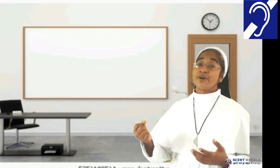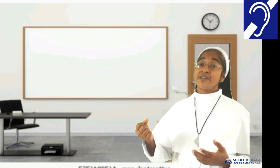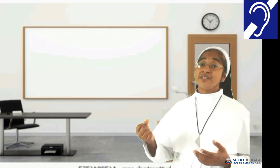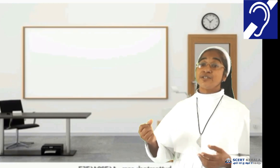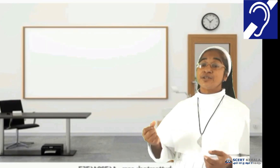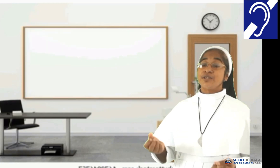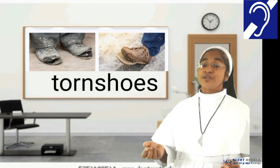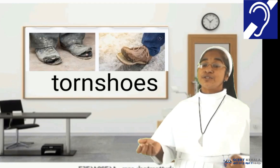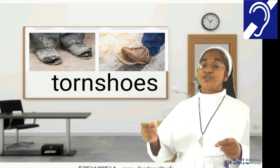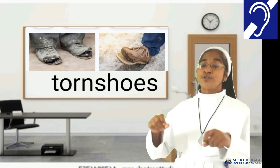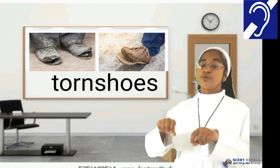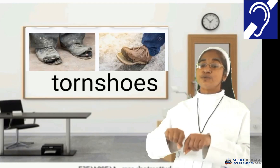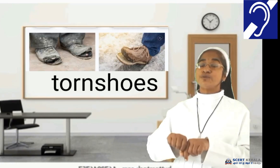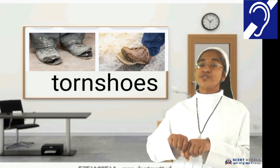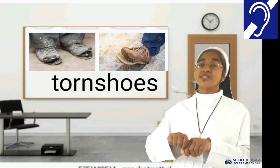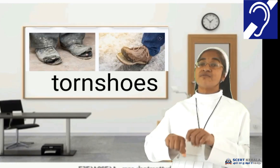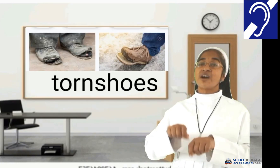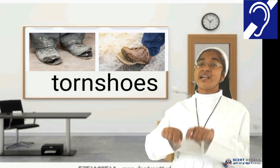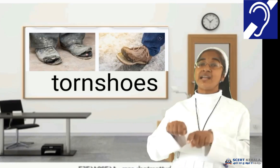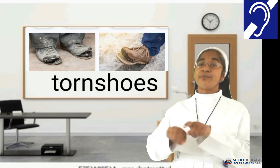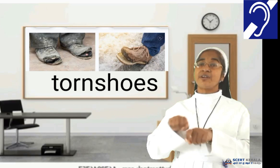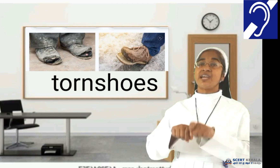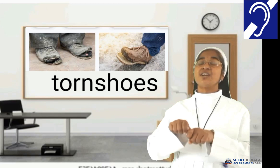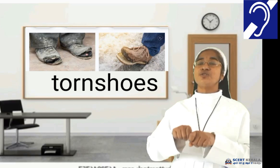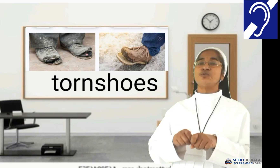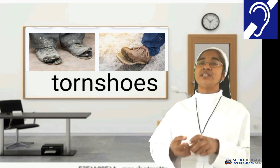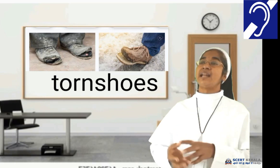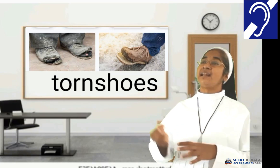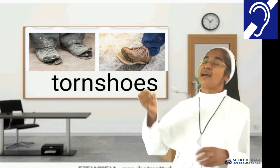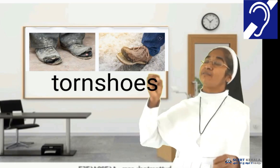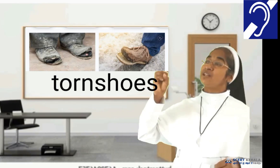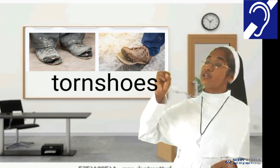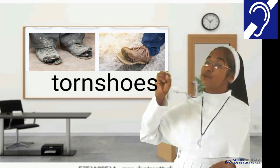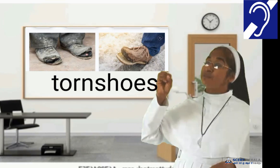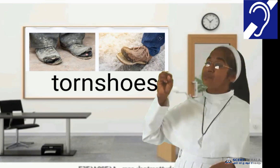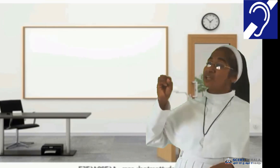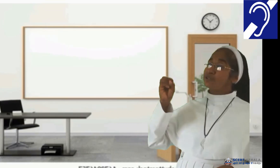torn shoes, വള്ളി പൊട്ടിയ ഷൂ, ഇതെല്ലാം